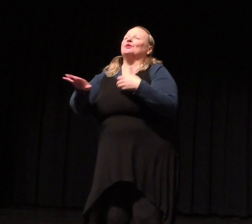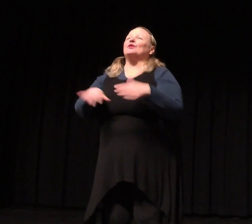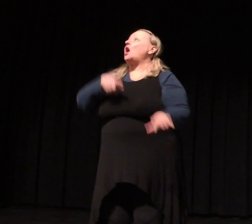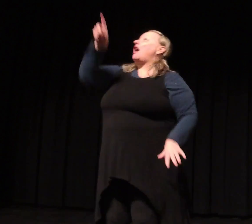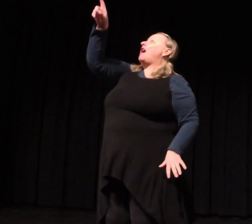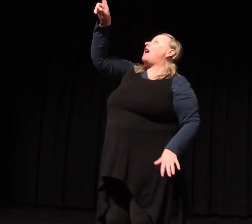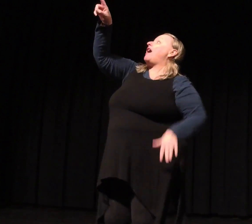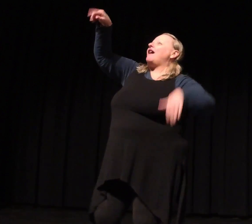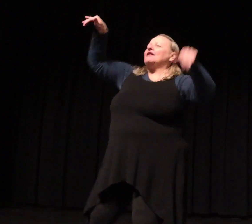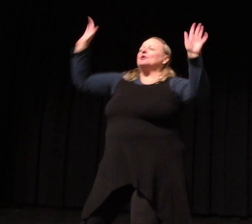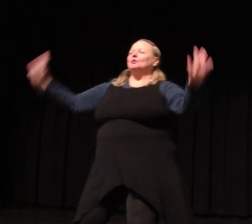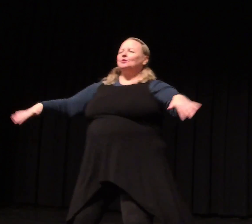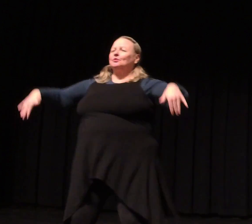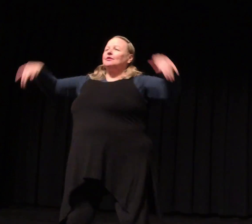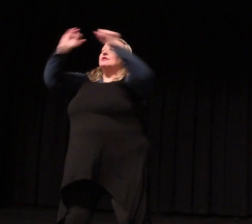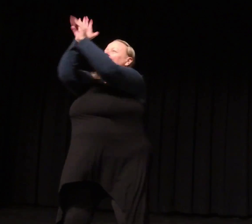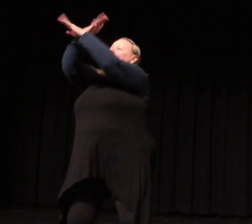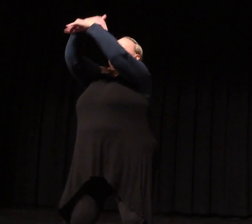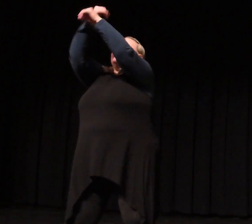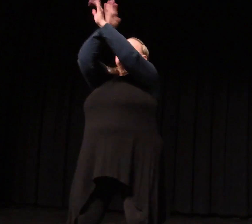l'air fraîche.